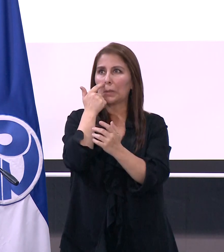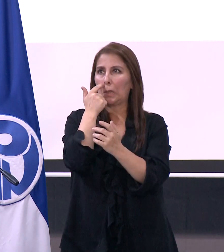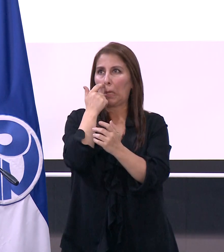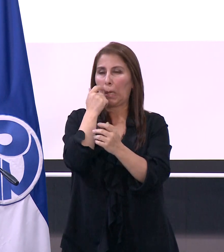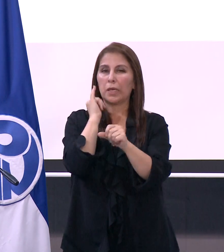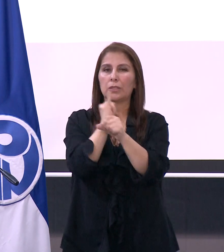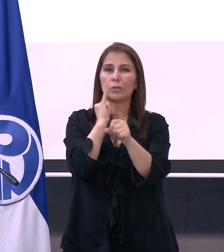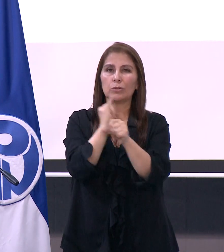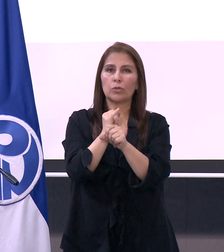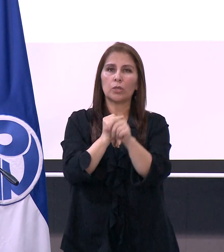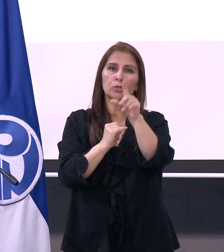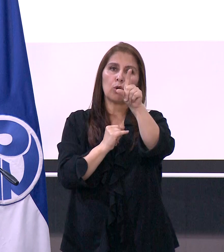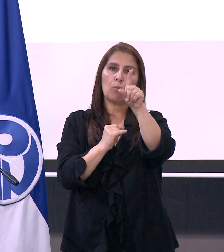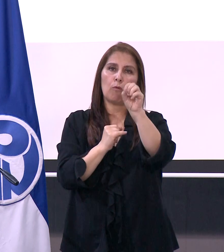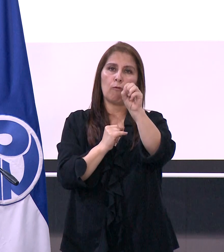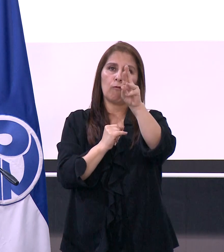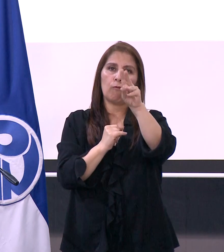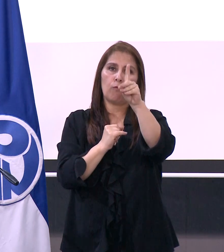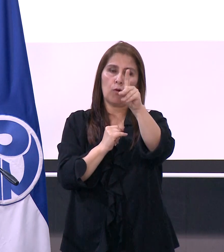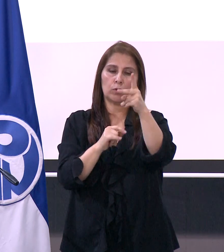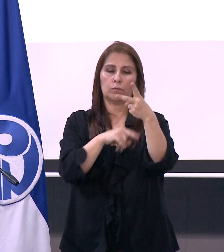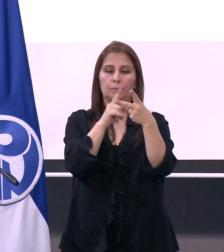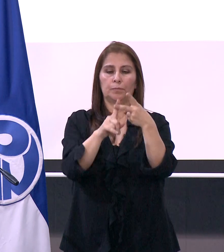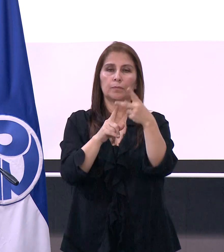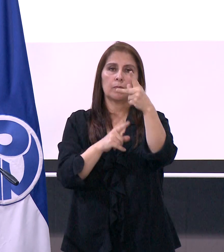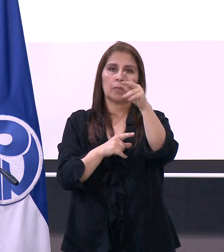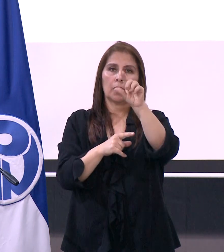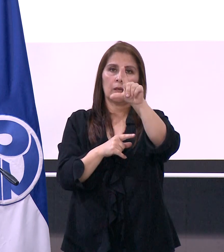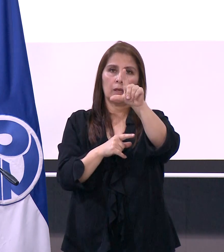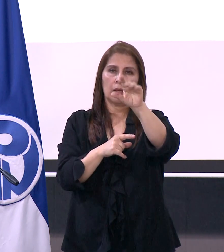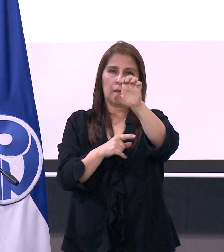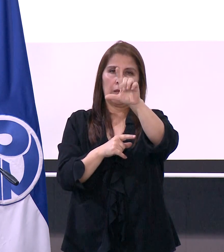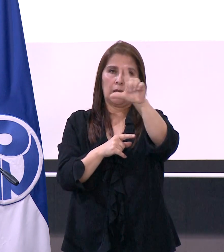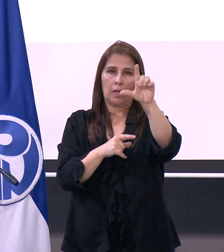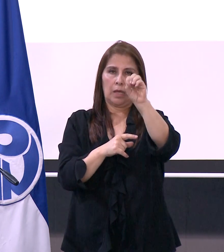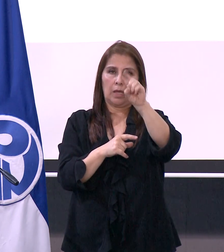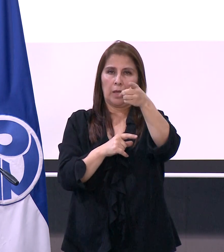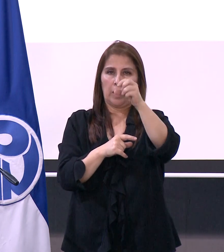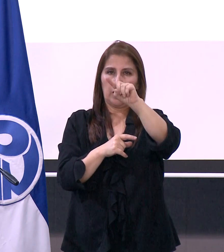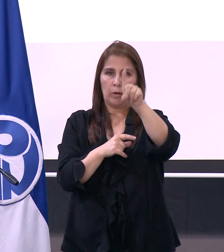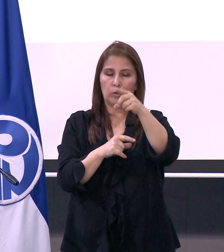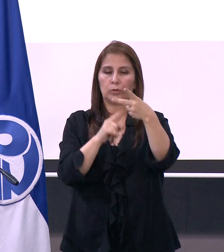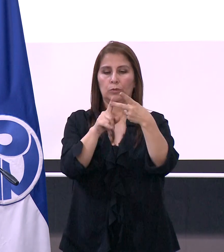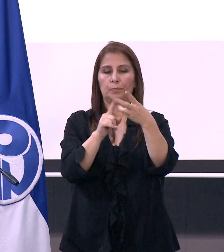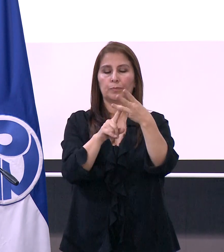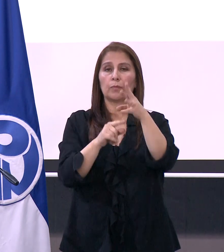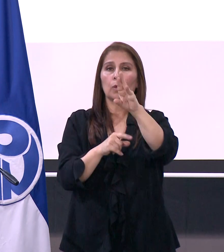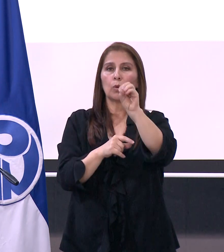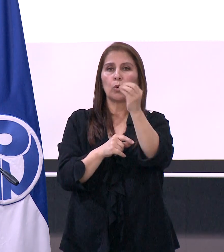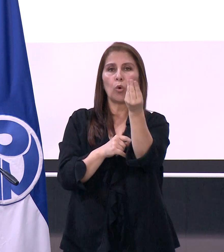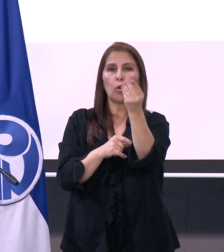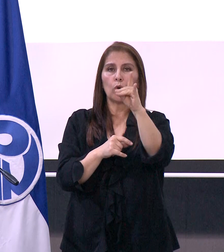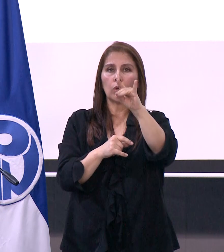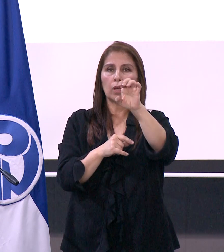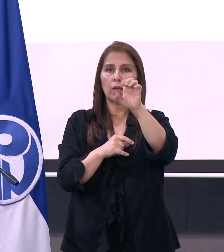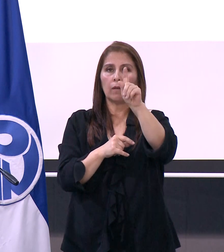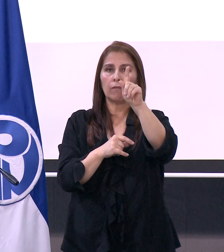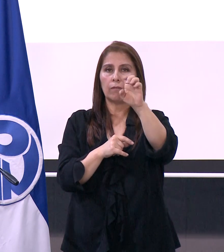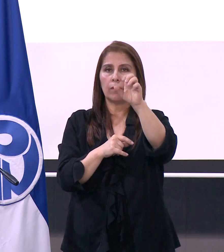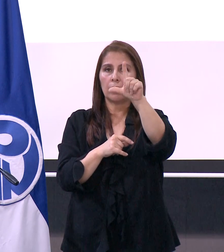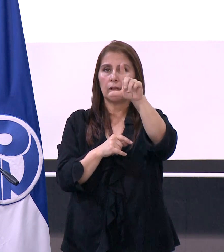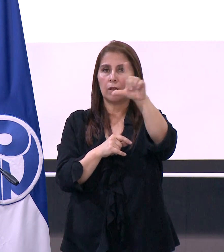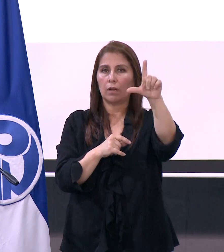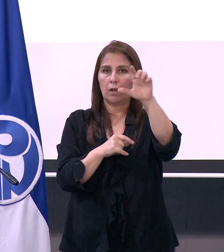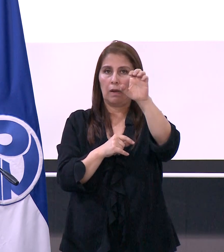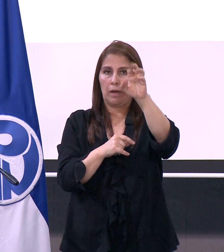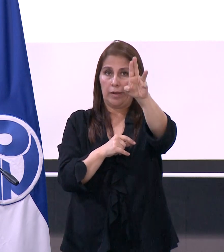ford kellogg's y rockefeller así como la unesco y la alianza para el progreso y en parte como expresión